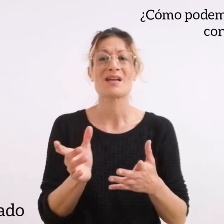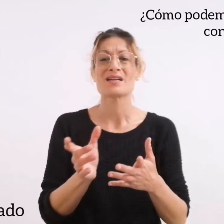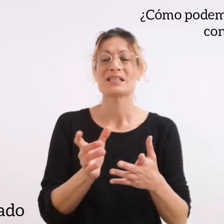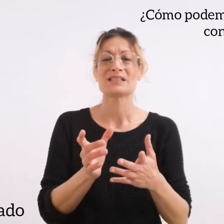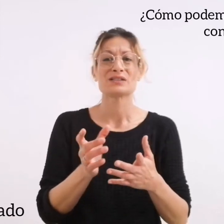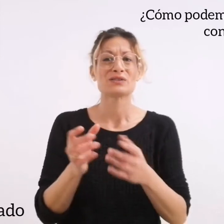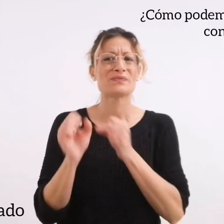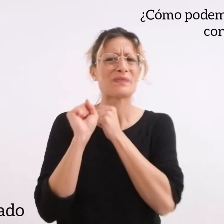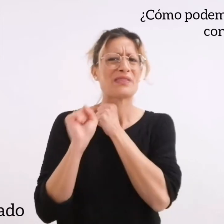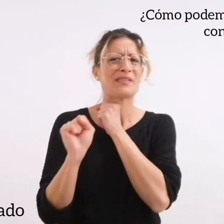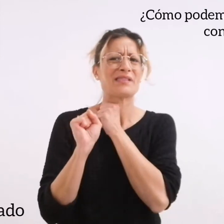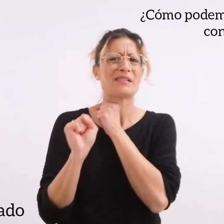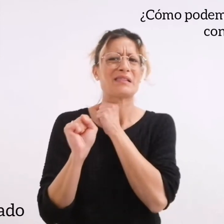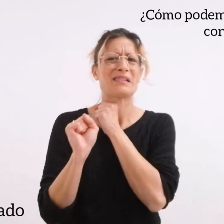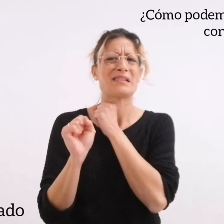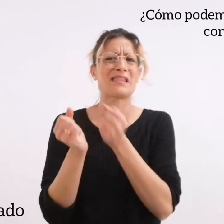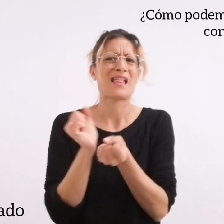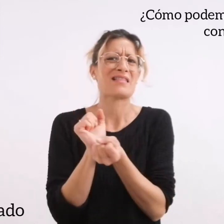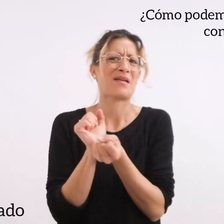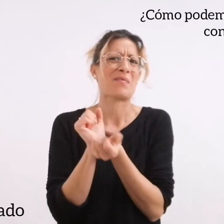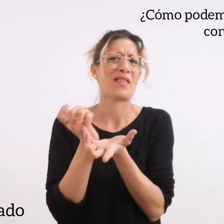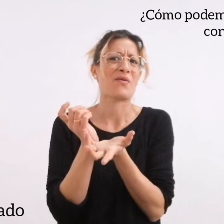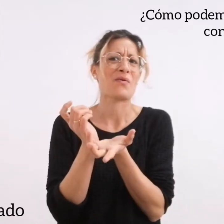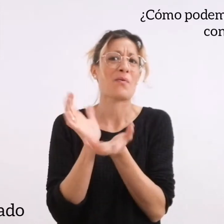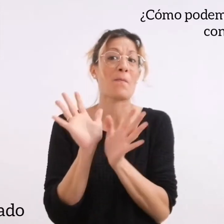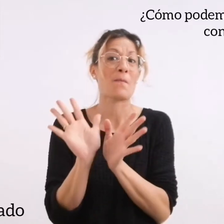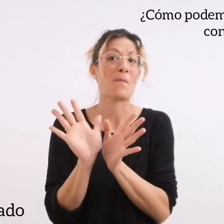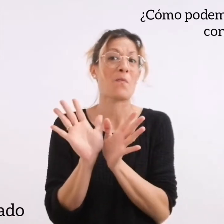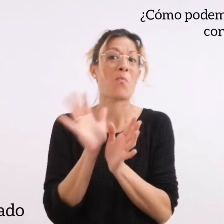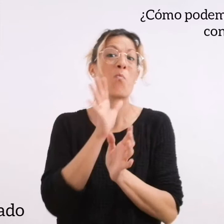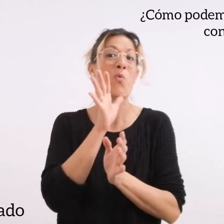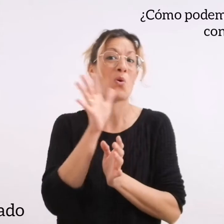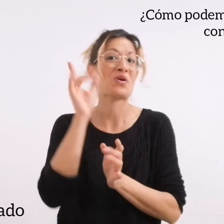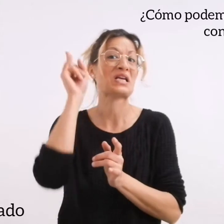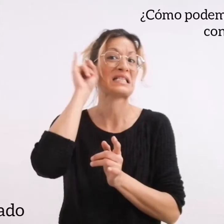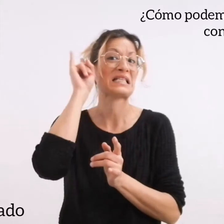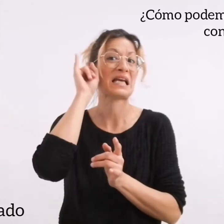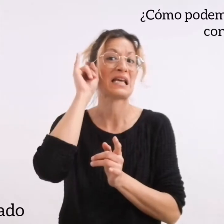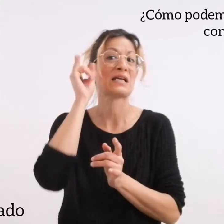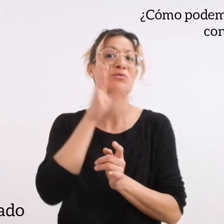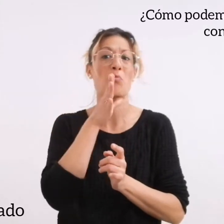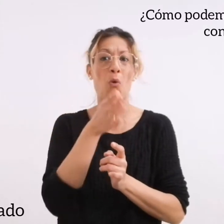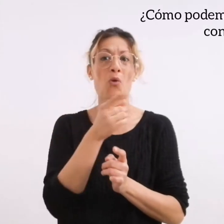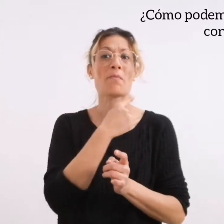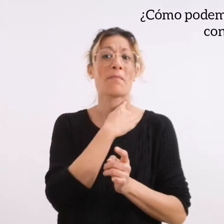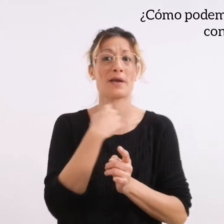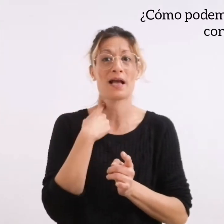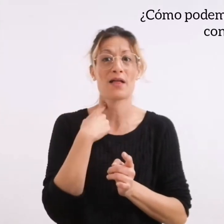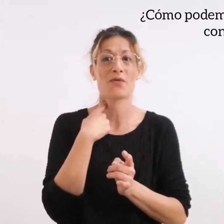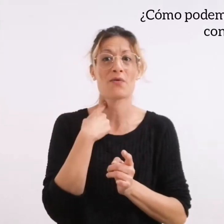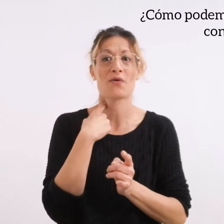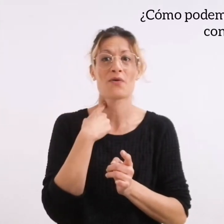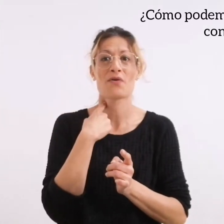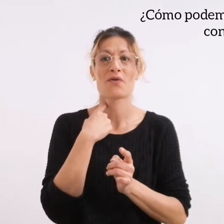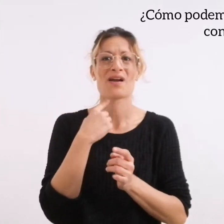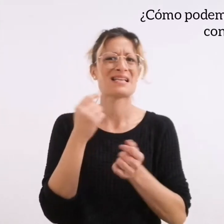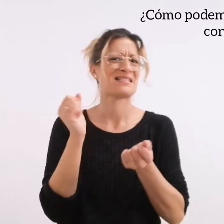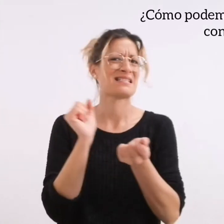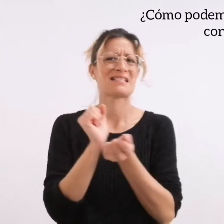atrapado. ¿Por qué? Por Satanás, por el pecado. Está totalmente esclavizado. Por eso